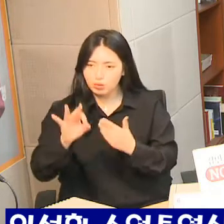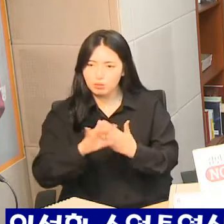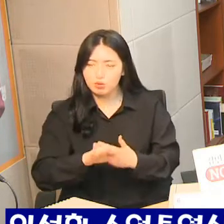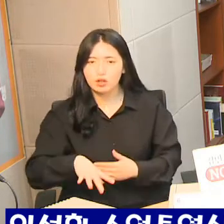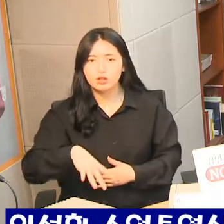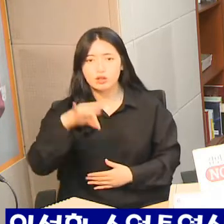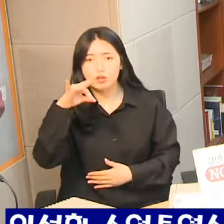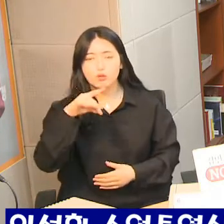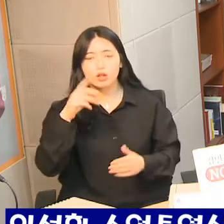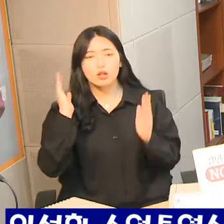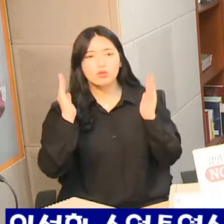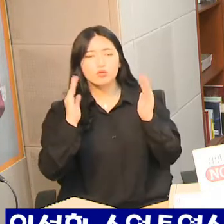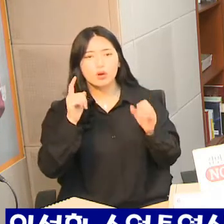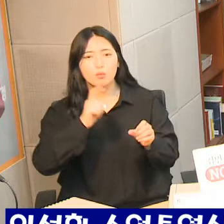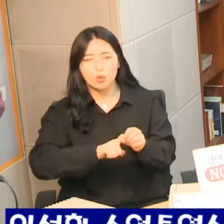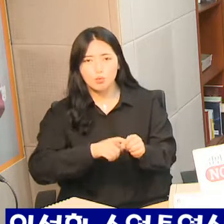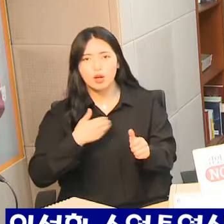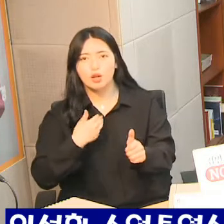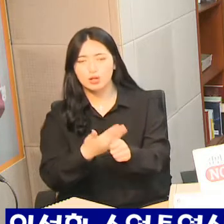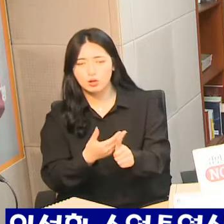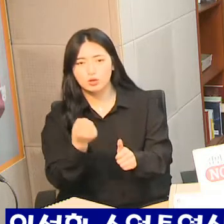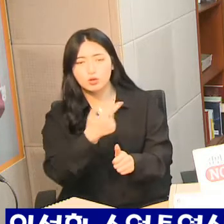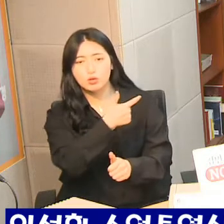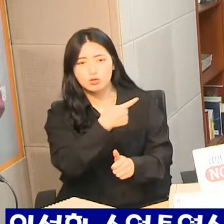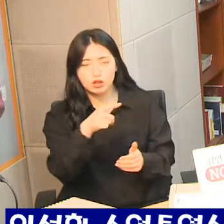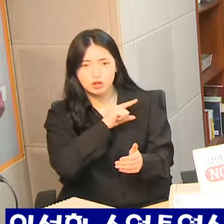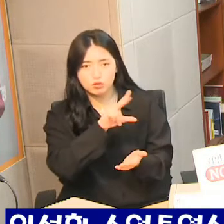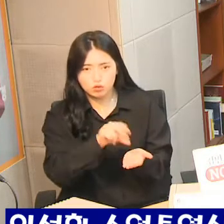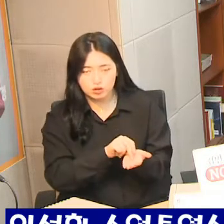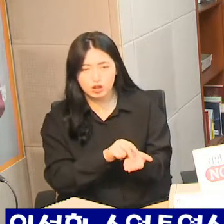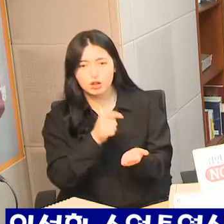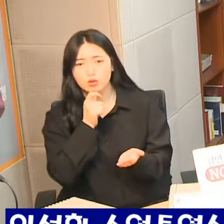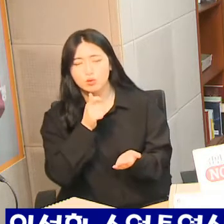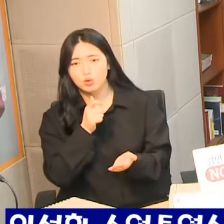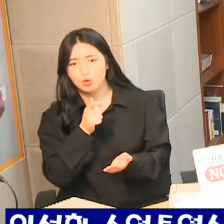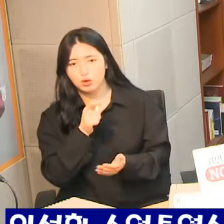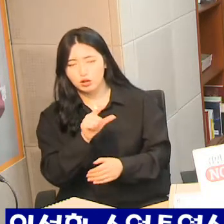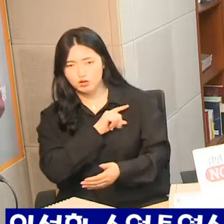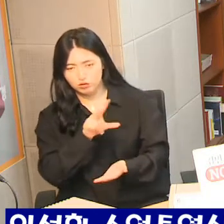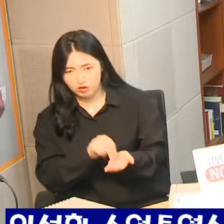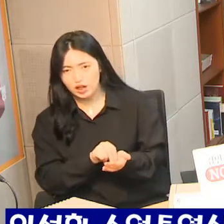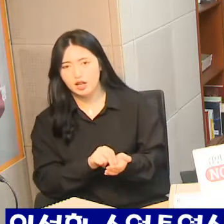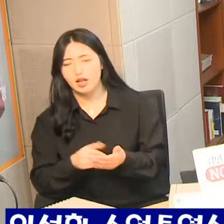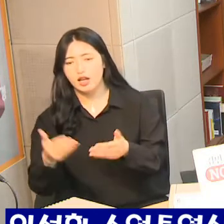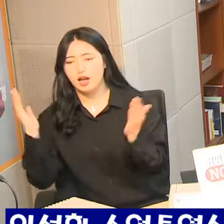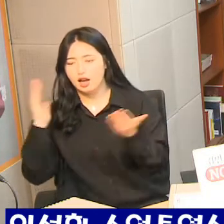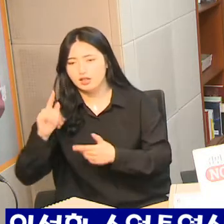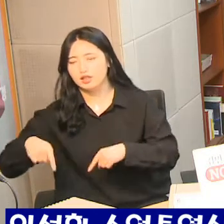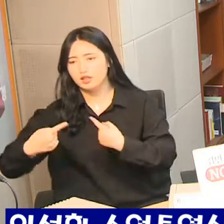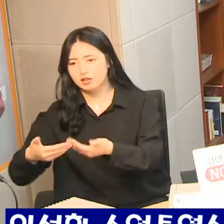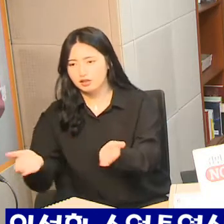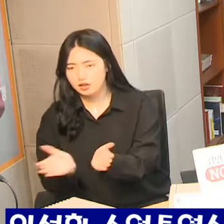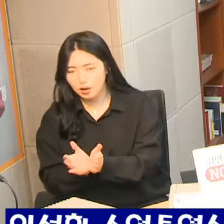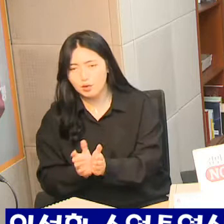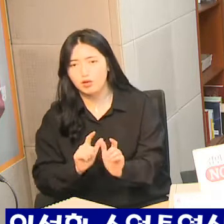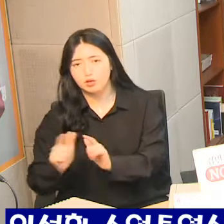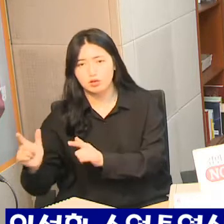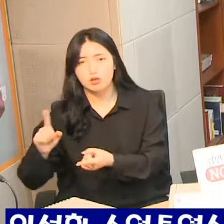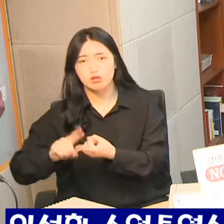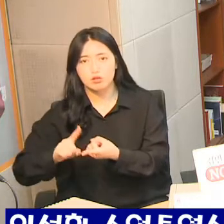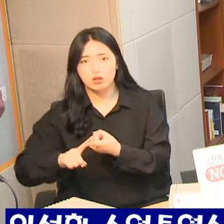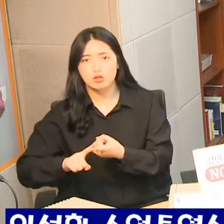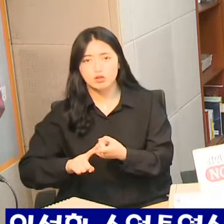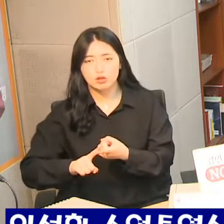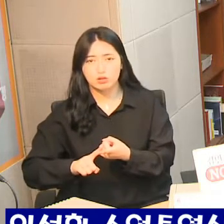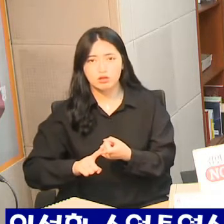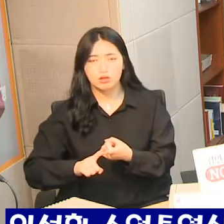수업 목표를 제시를 해주고 대주제, 소주제, 뭐 학생 참여 활동 이렇게 나름의 이제 그림을 그리고 들어가셔야 되는데 늘상 하던